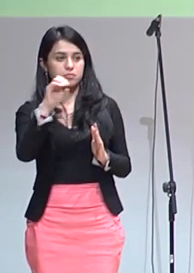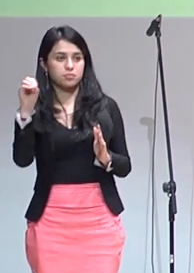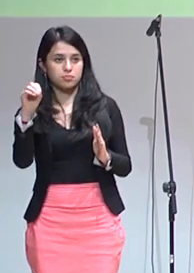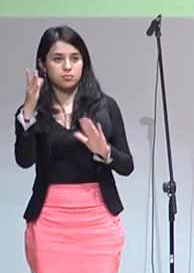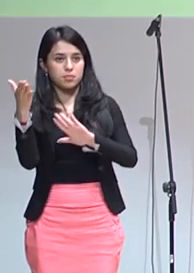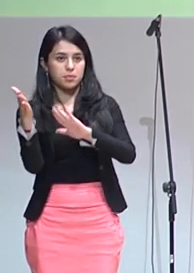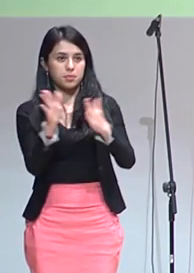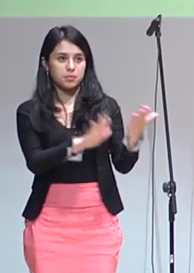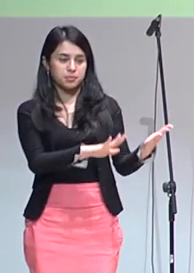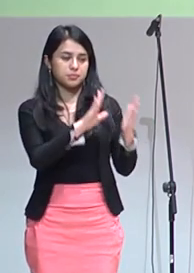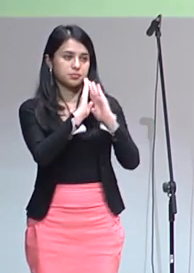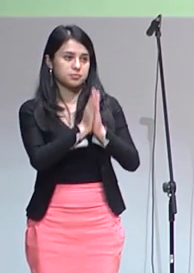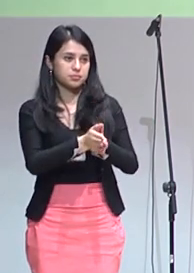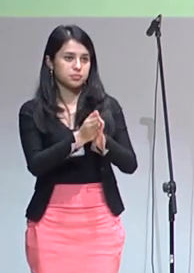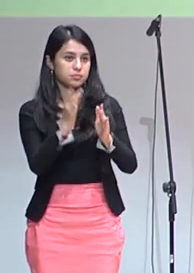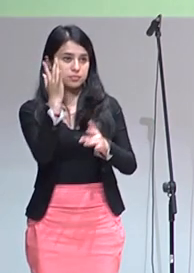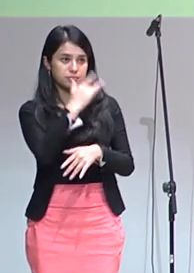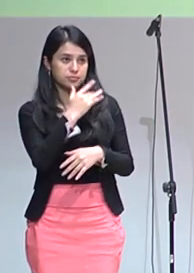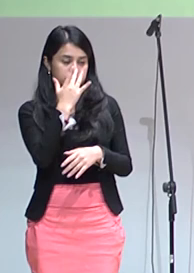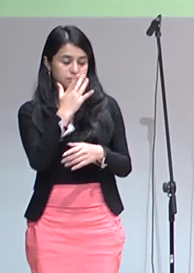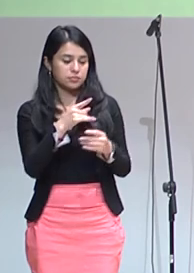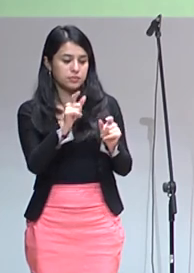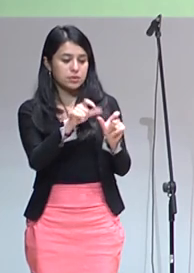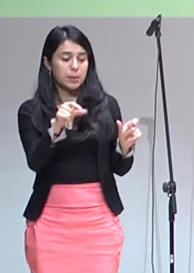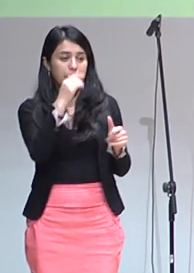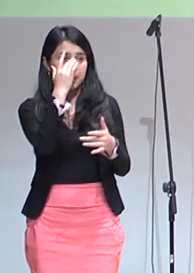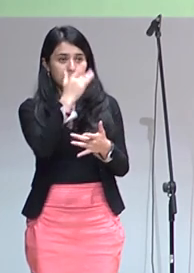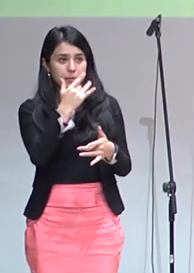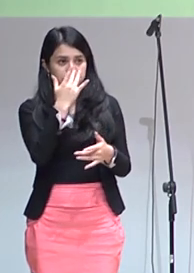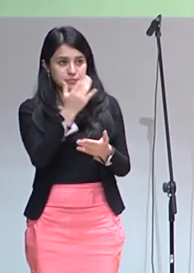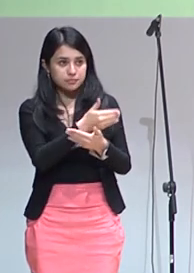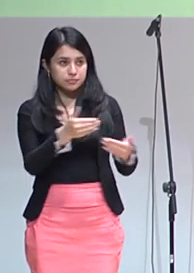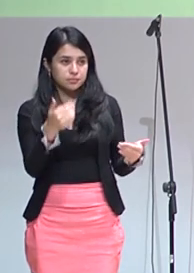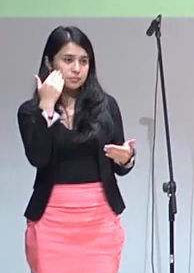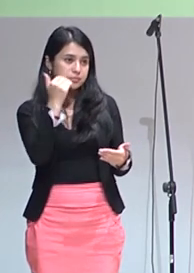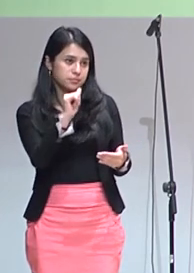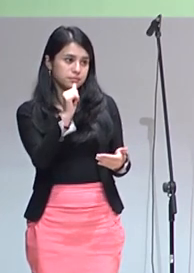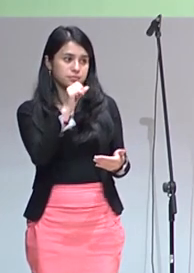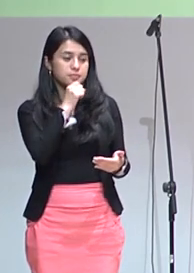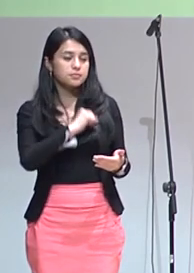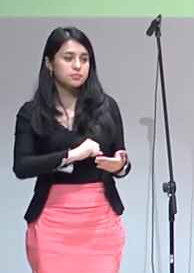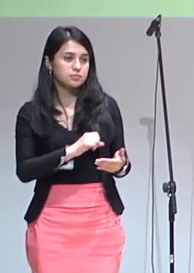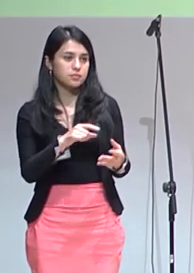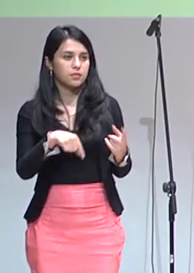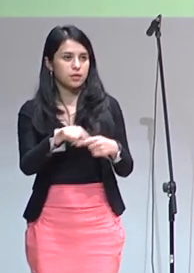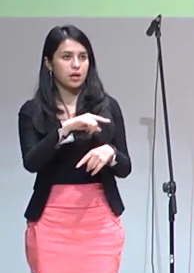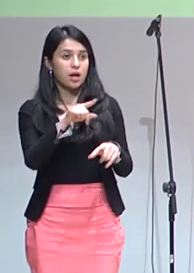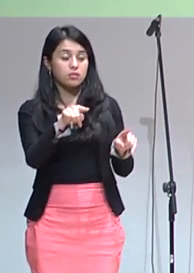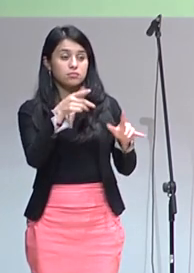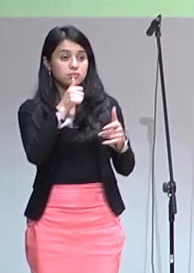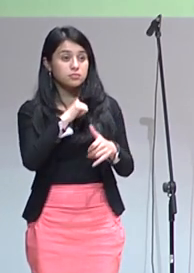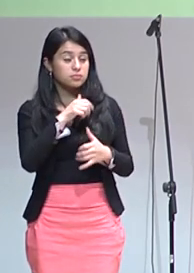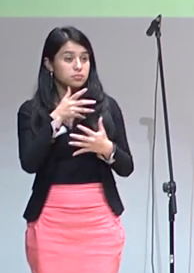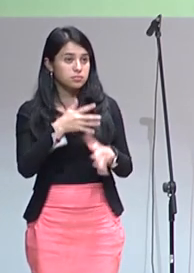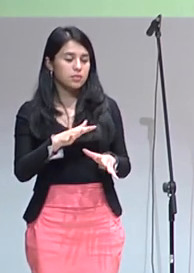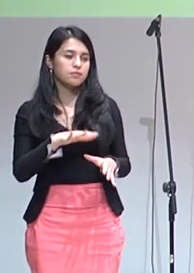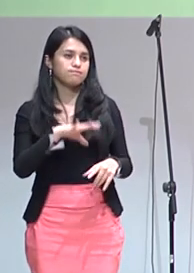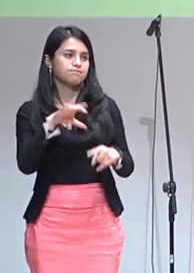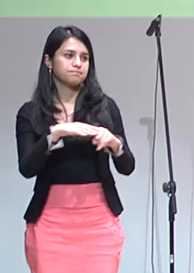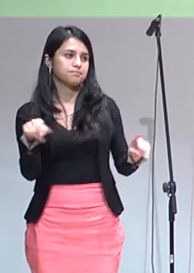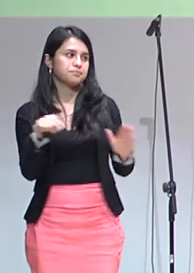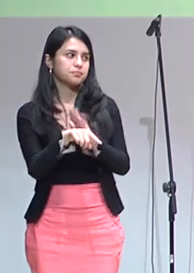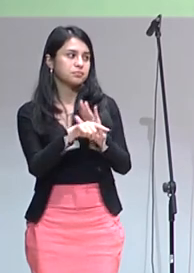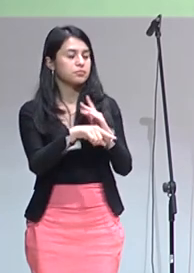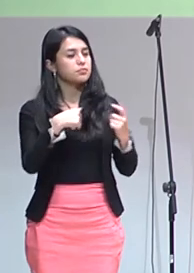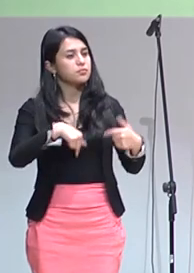la Navidad Negra, ¿no?, niños, viejos y mujeres, para que los que se resistían pudieran, ¿sí? Entonces es